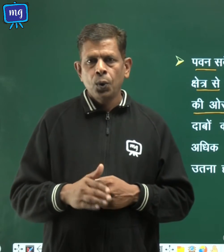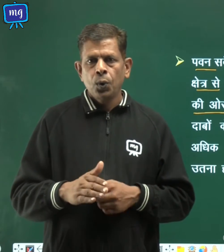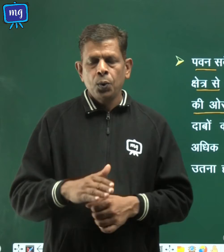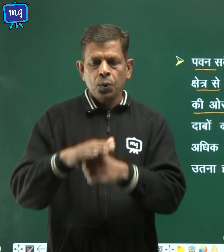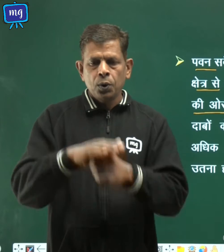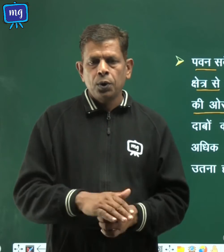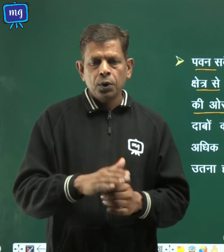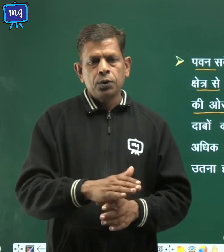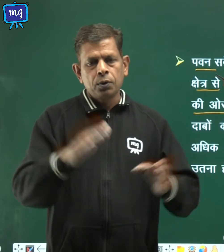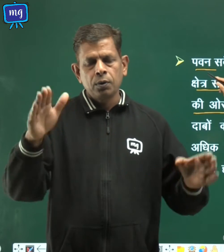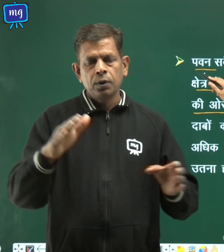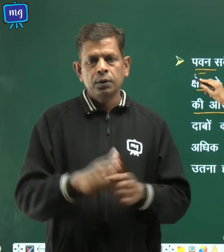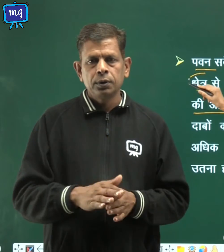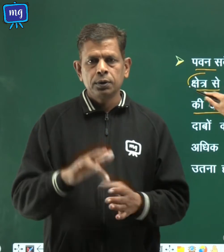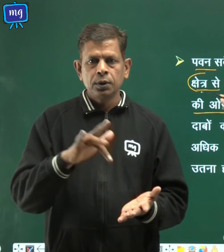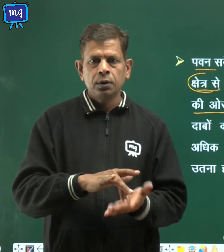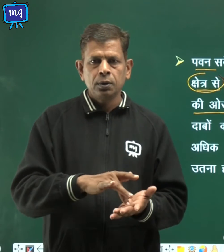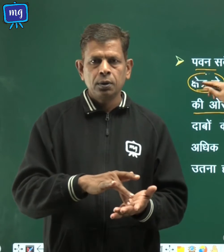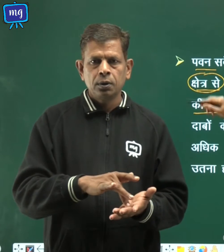वाले क्षेत्र से